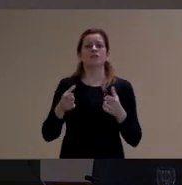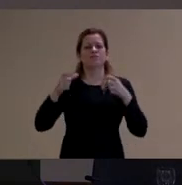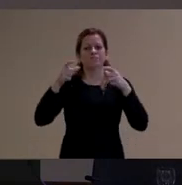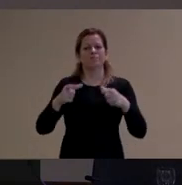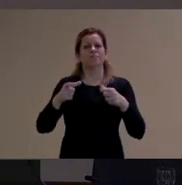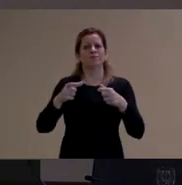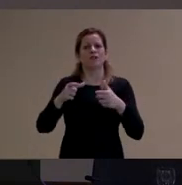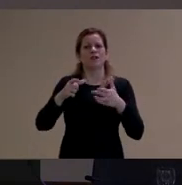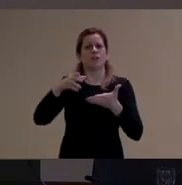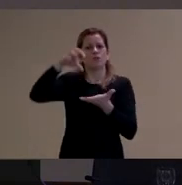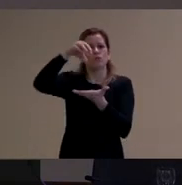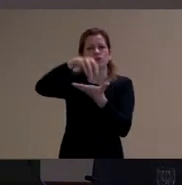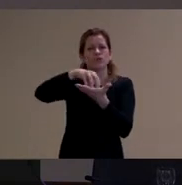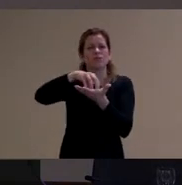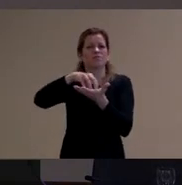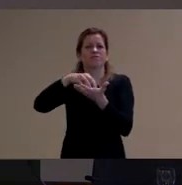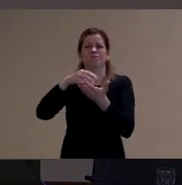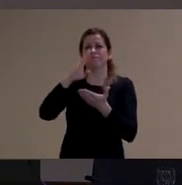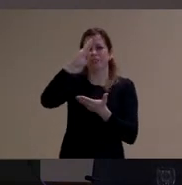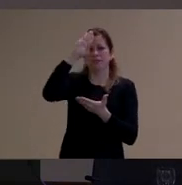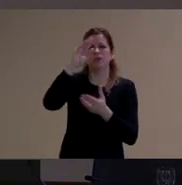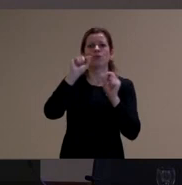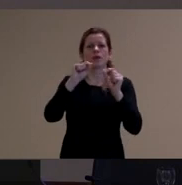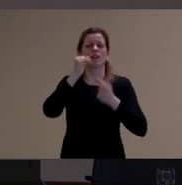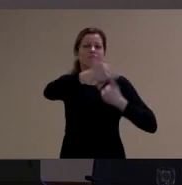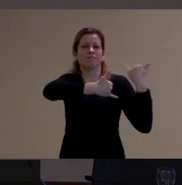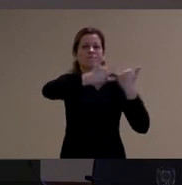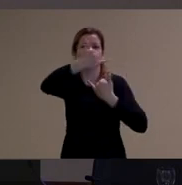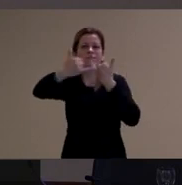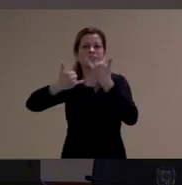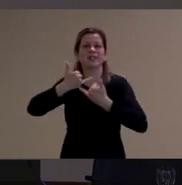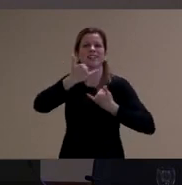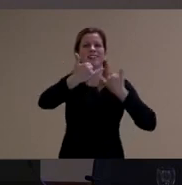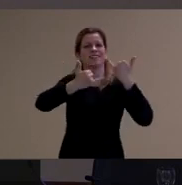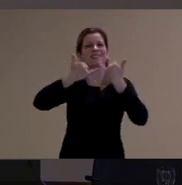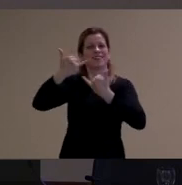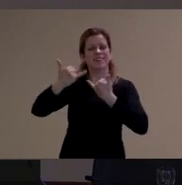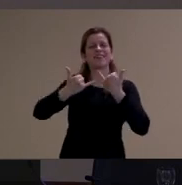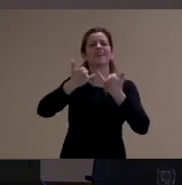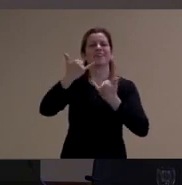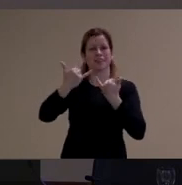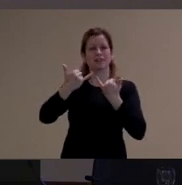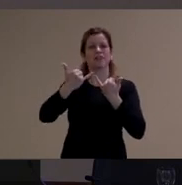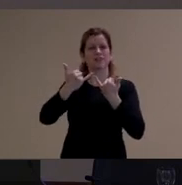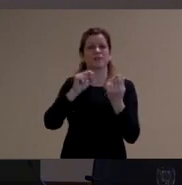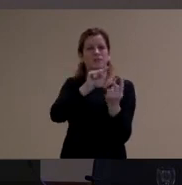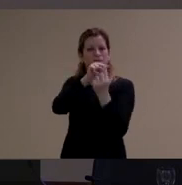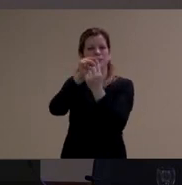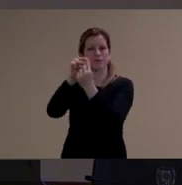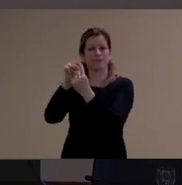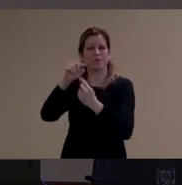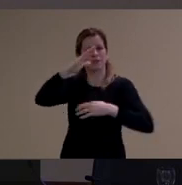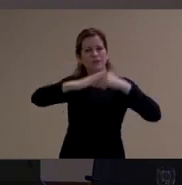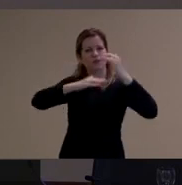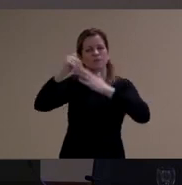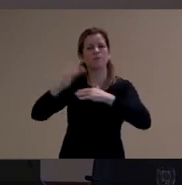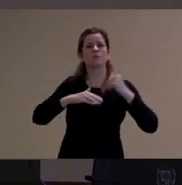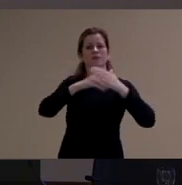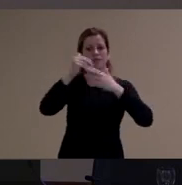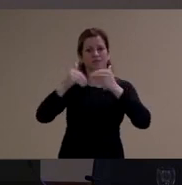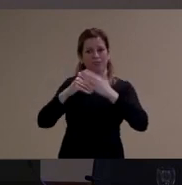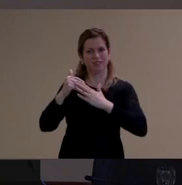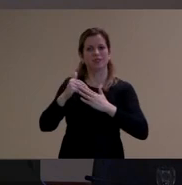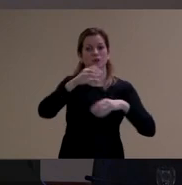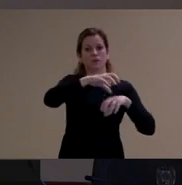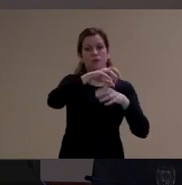educativa a brincadeira e as interações como eixos né desse trabalho com esses